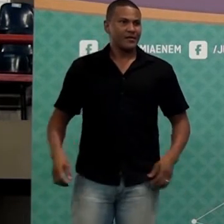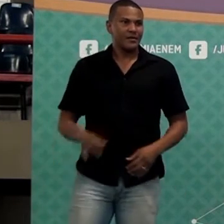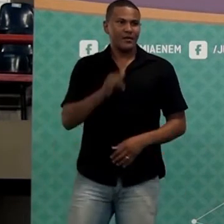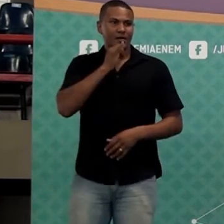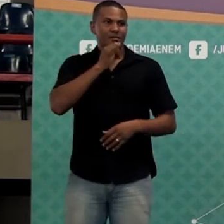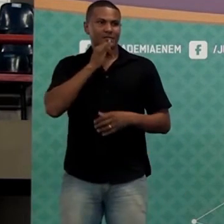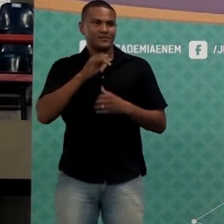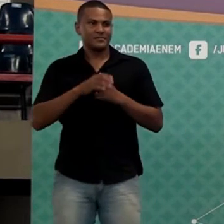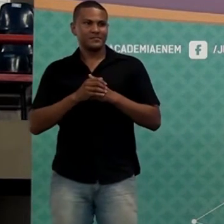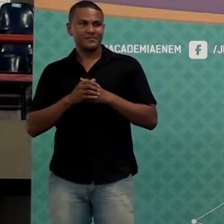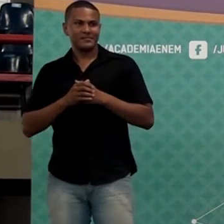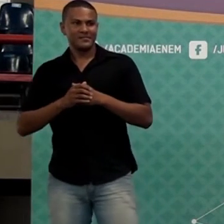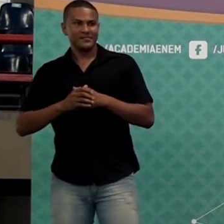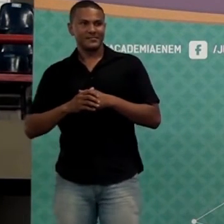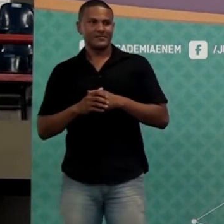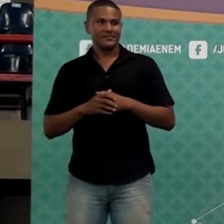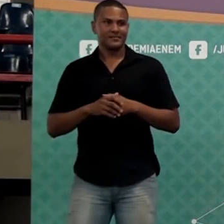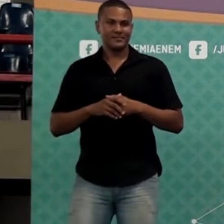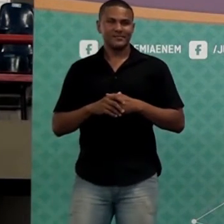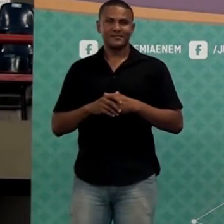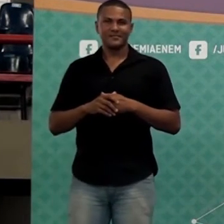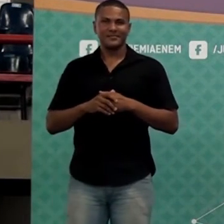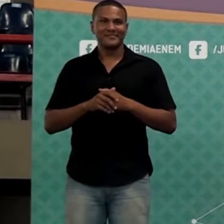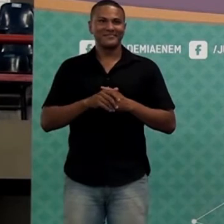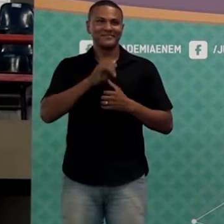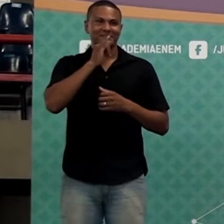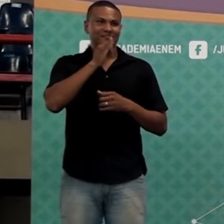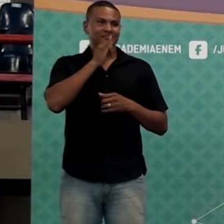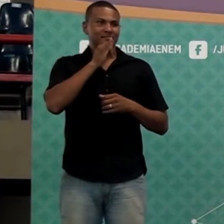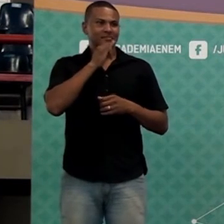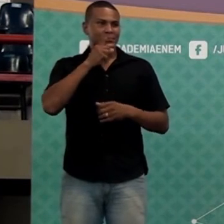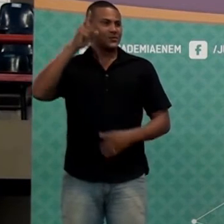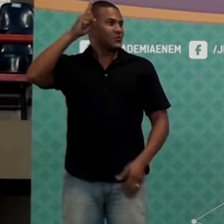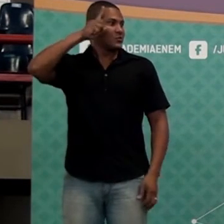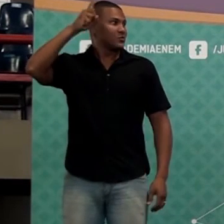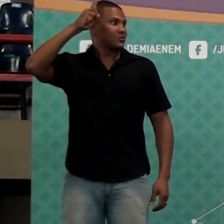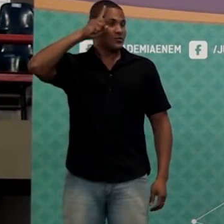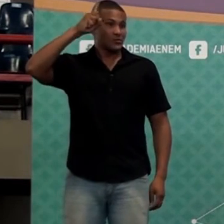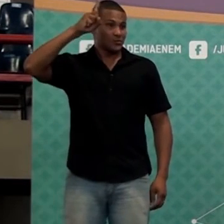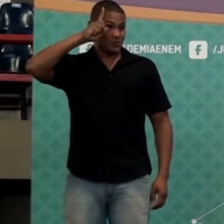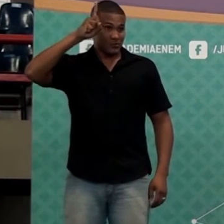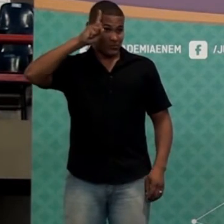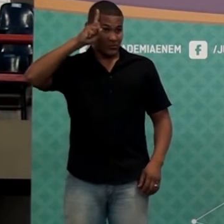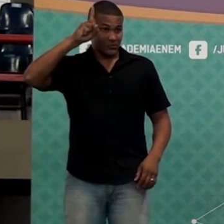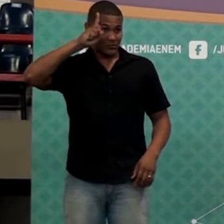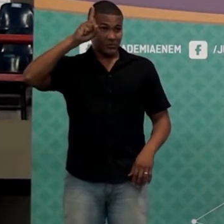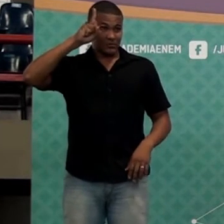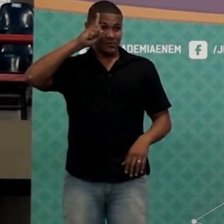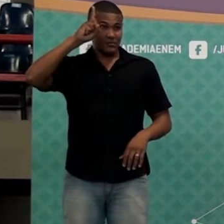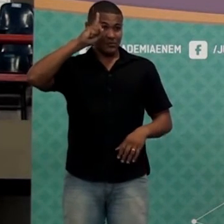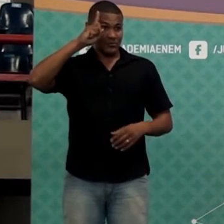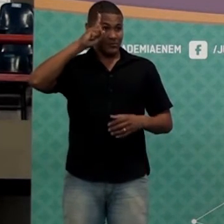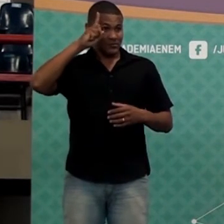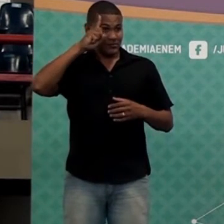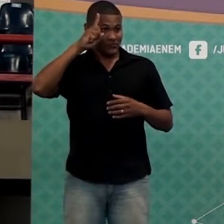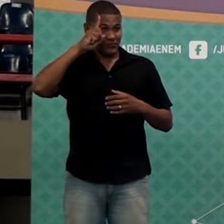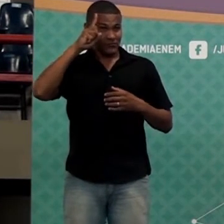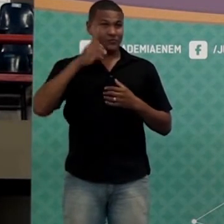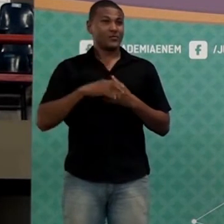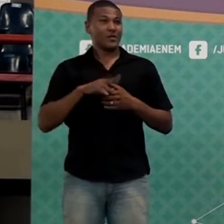vogal. Todo dia tinha guerra. Eu tenho guerra para anexar territórios, para ampliar